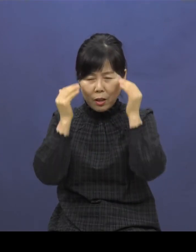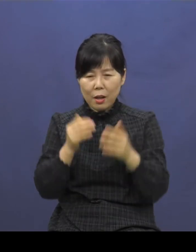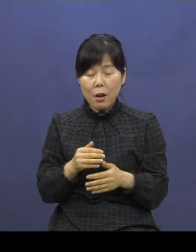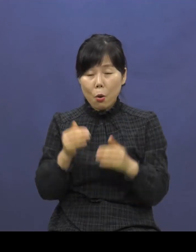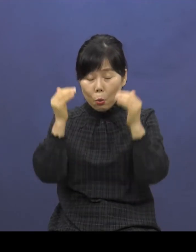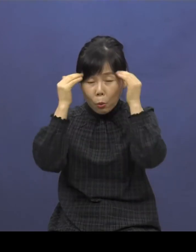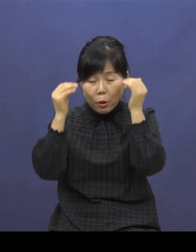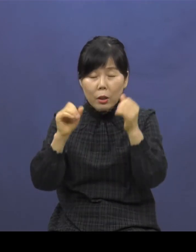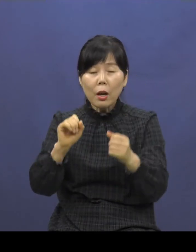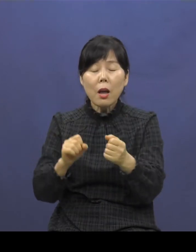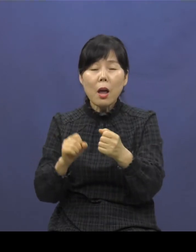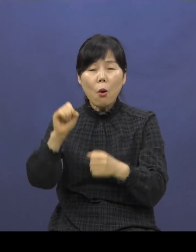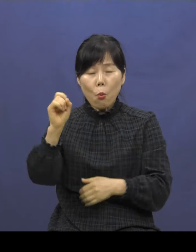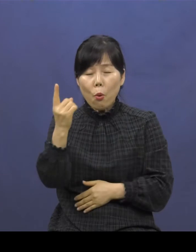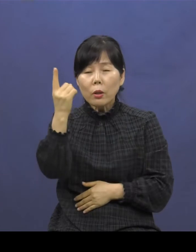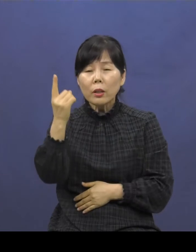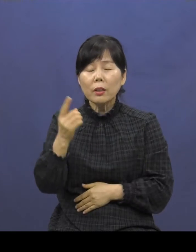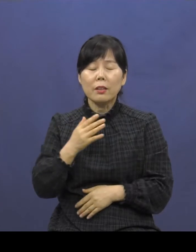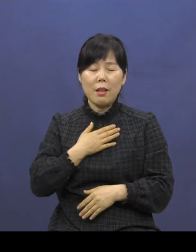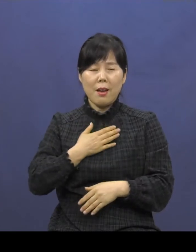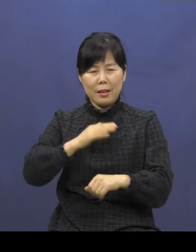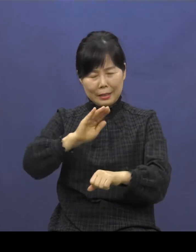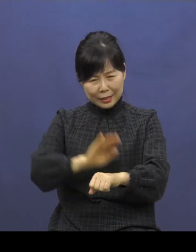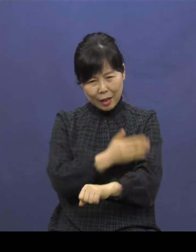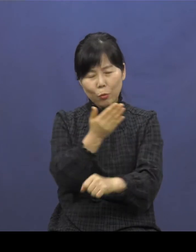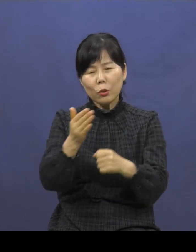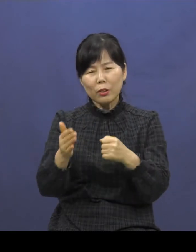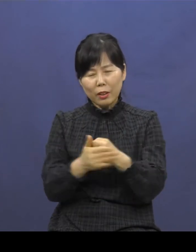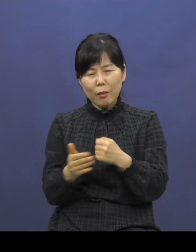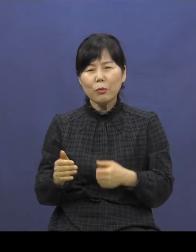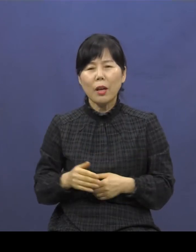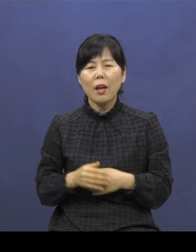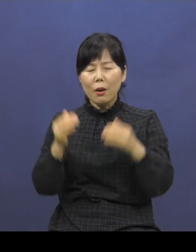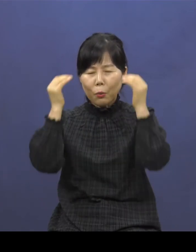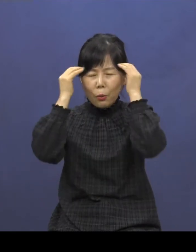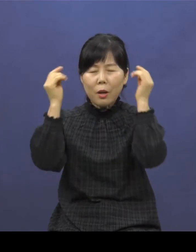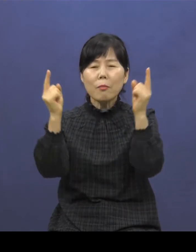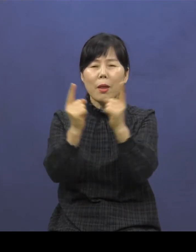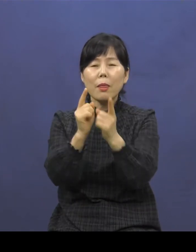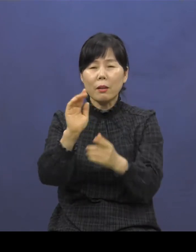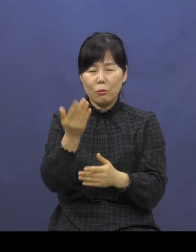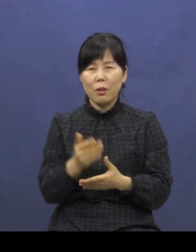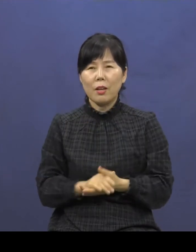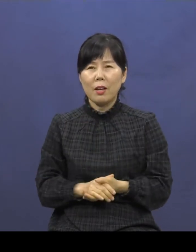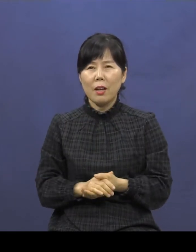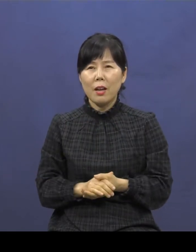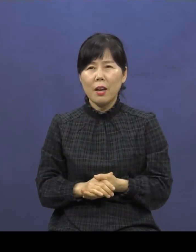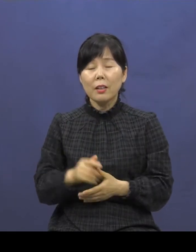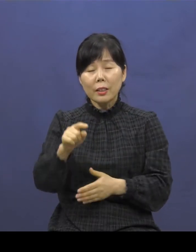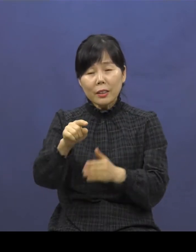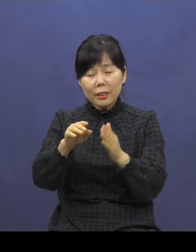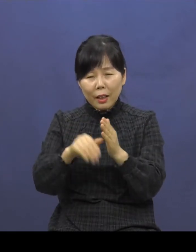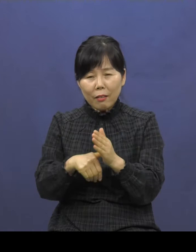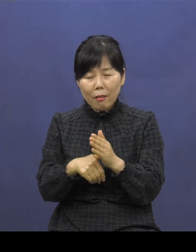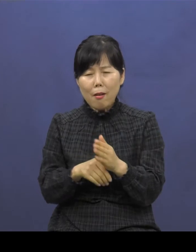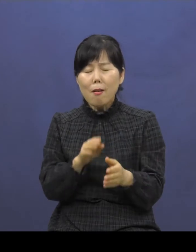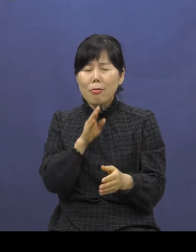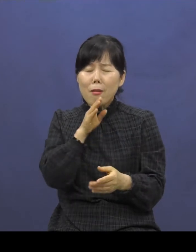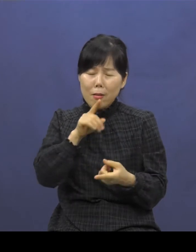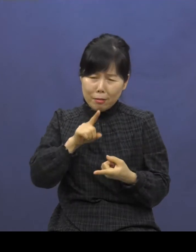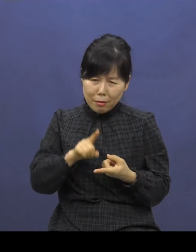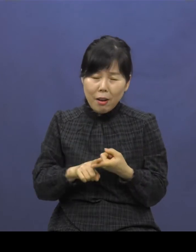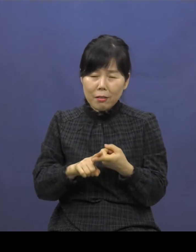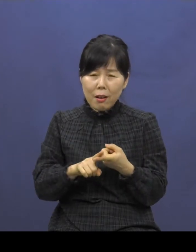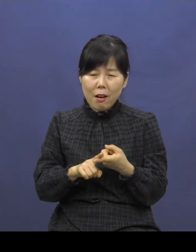원인이 자기 잘못 때문에 자기가 잘못한 것이 있어서 고난이 오는 경우다. 자, 이런 경우에는요